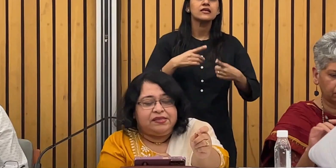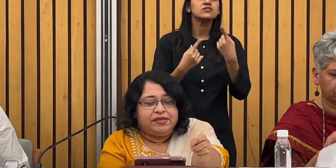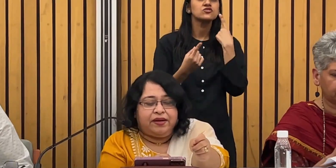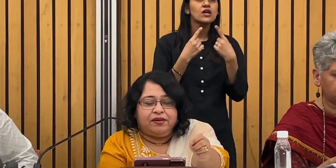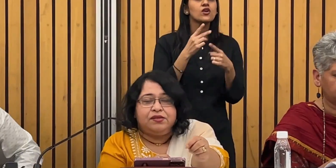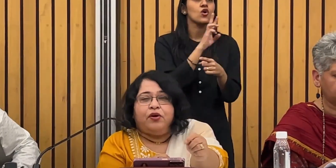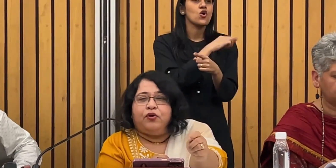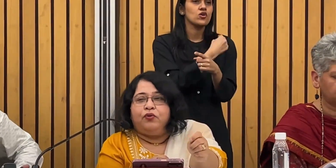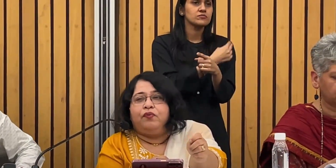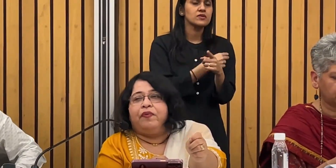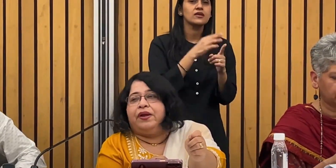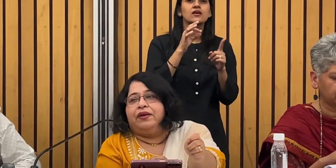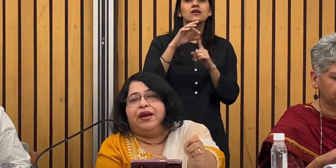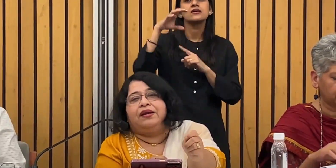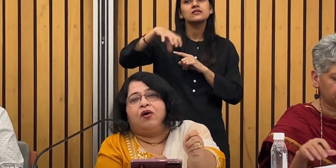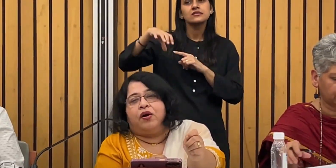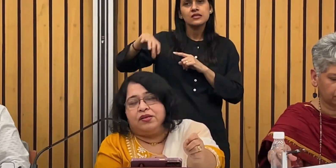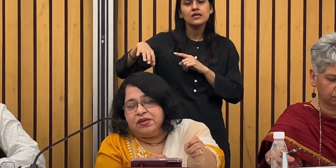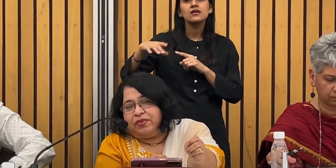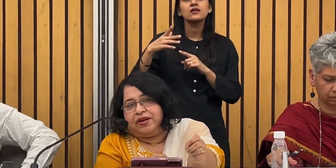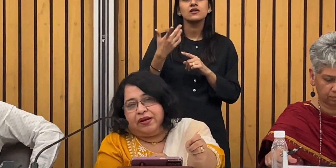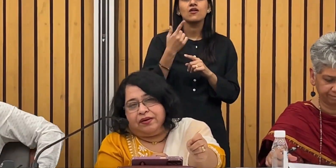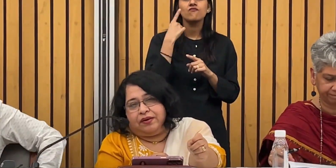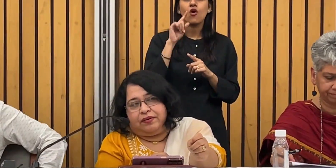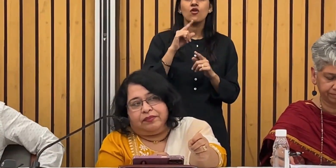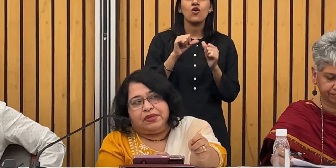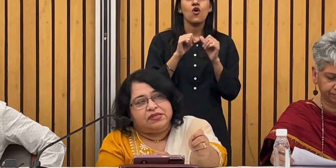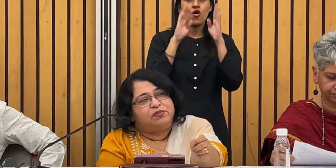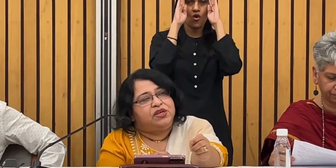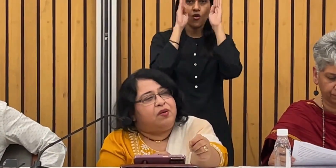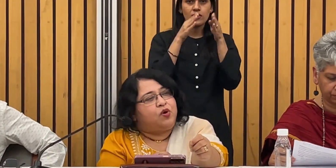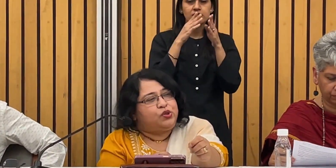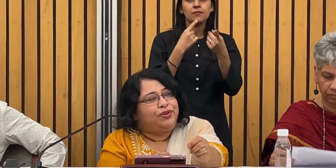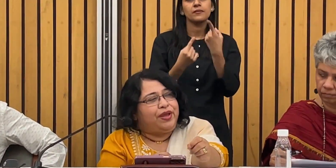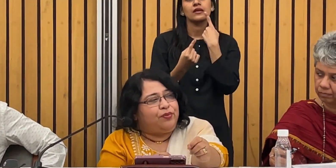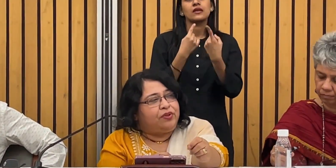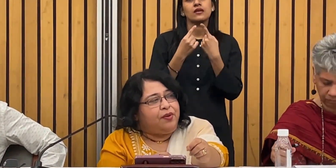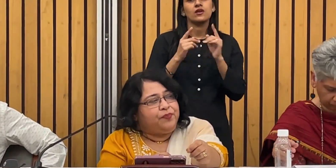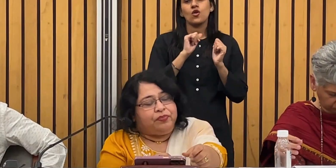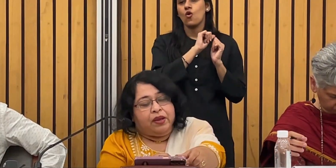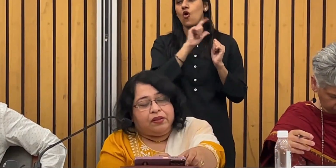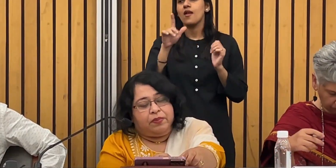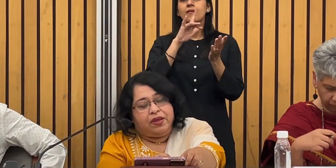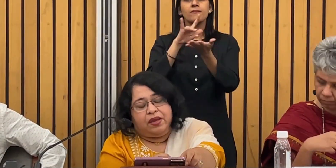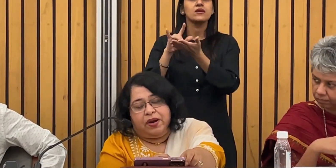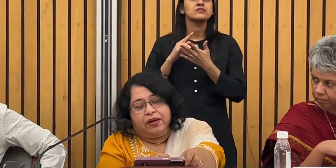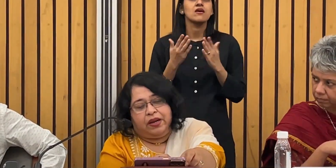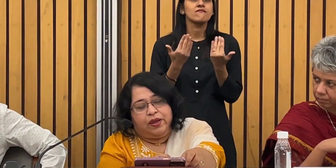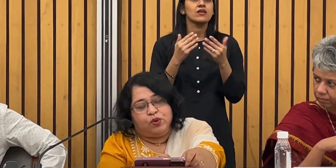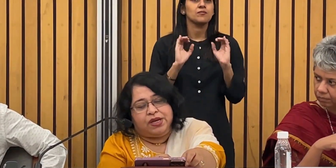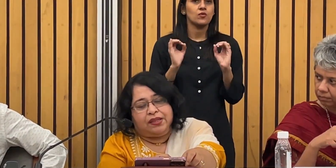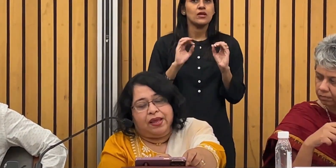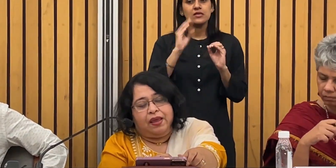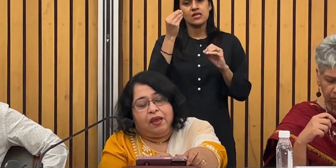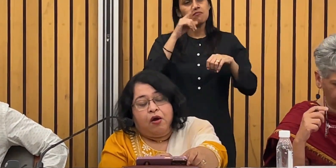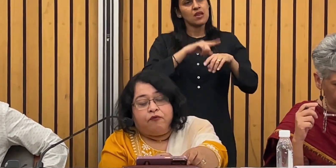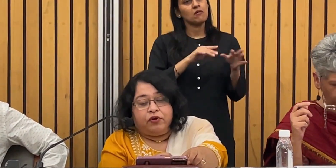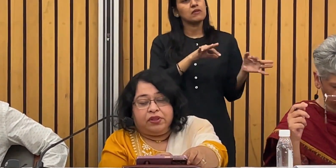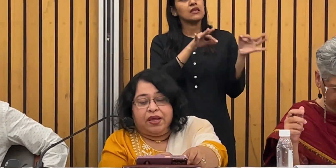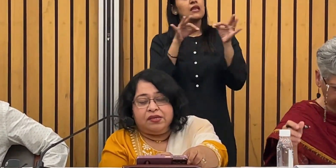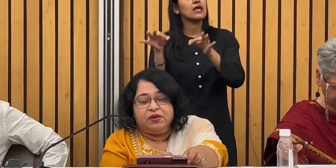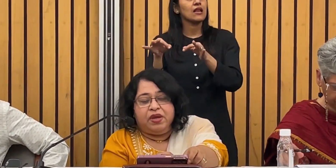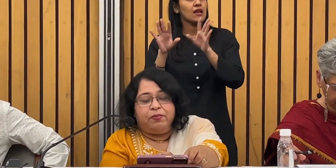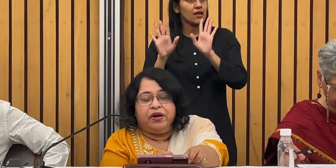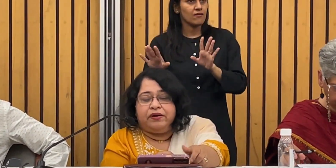hospitals and centers to get autism detected. सब जगह मौजूद नहीं होता, तभी कई बार डिले हो जाता है.